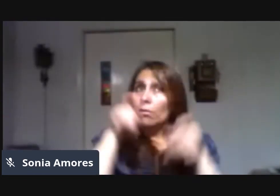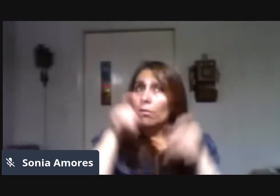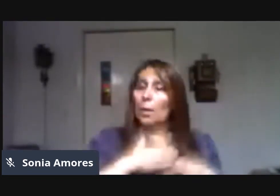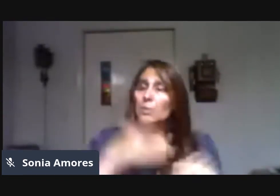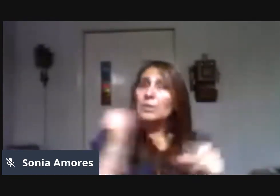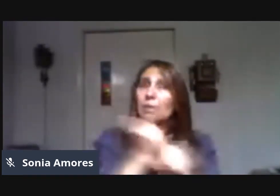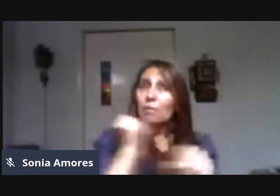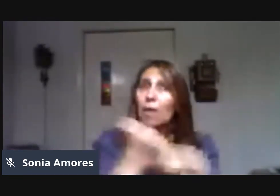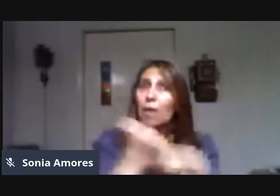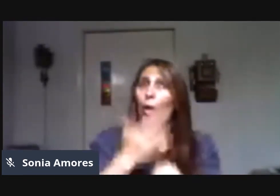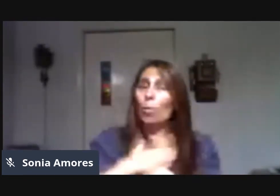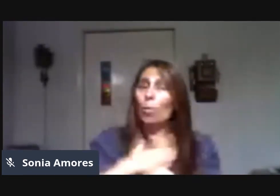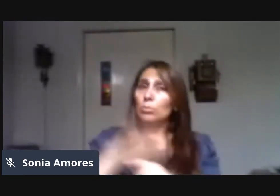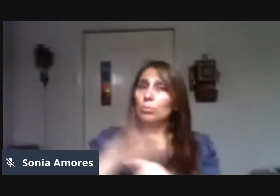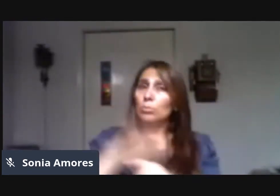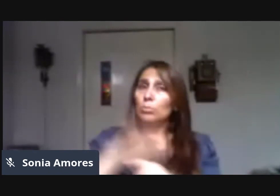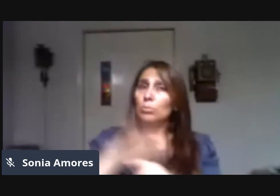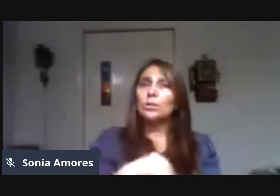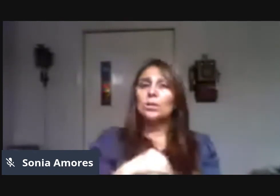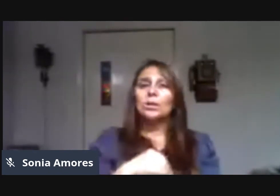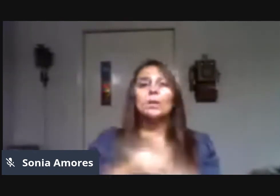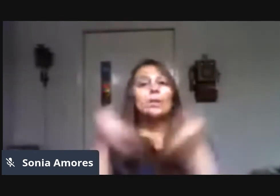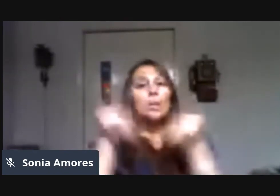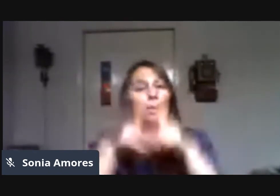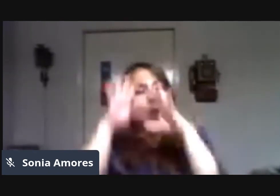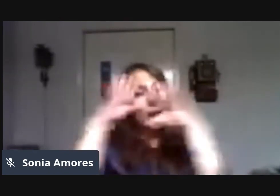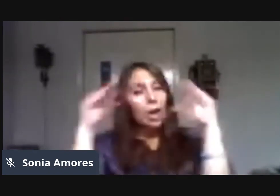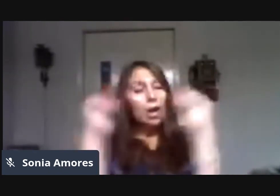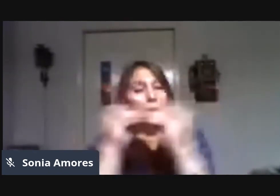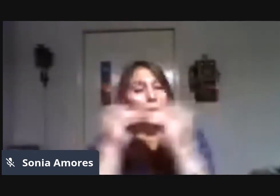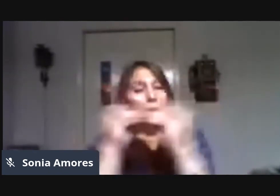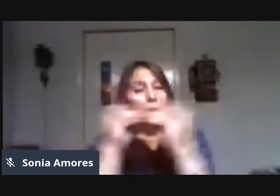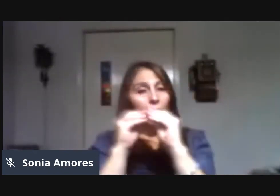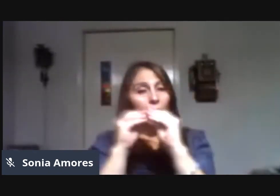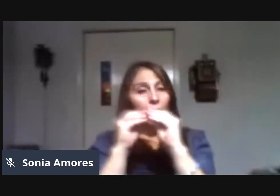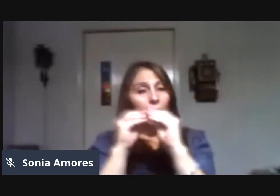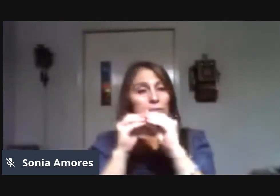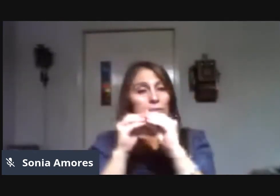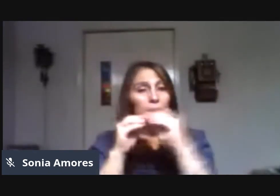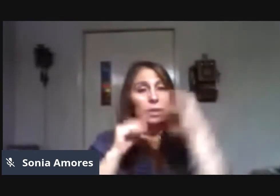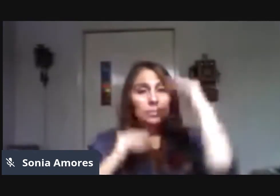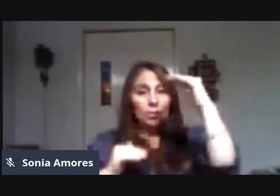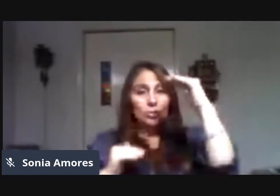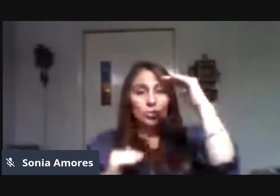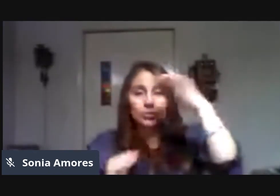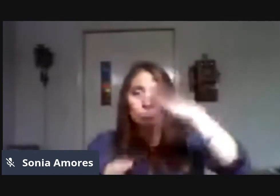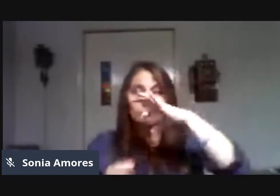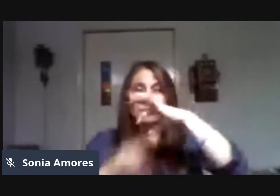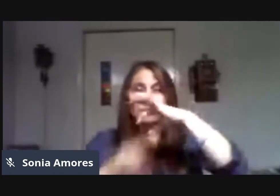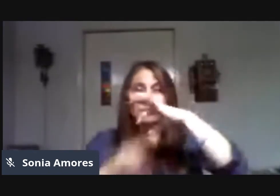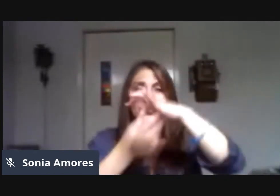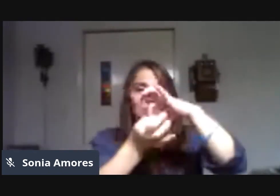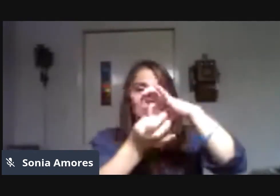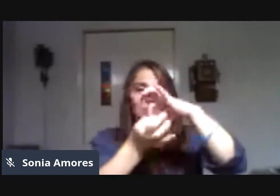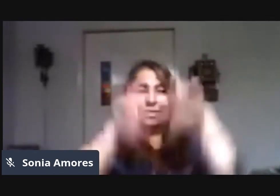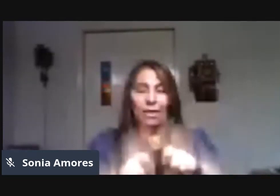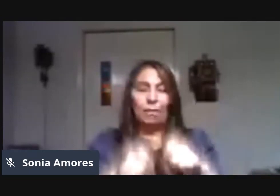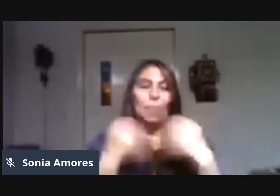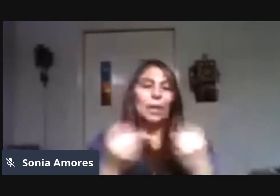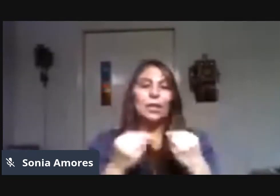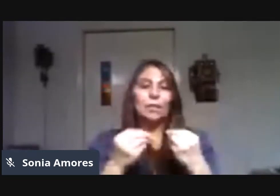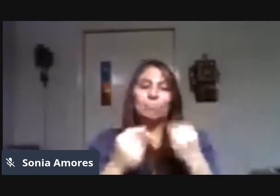ingresos. Necesitamos alianzas estratégicas de los de abajo y de los de arriba, porque necesitamos potenciar las